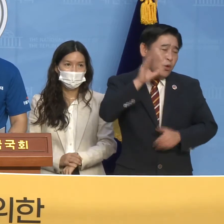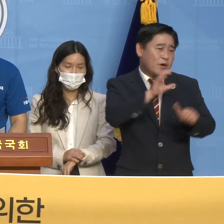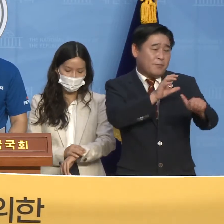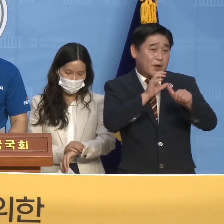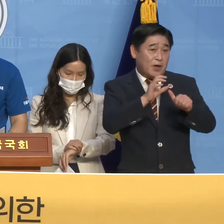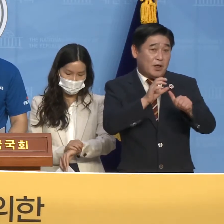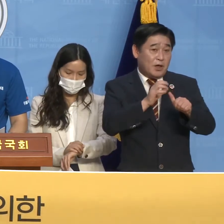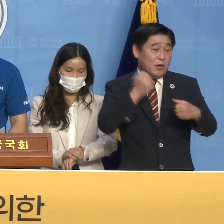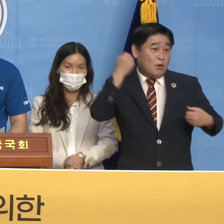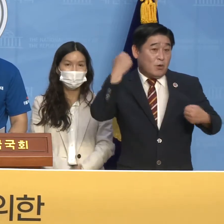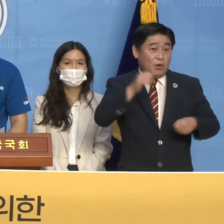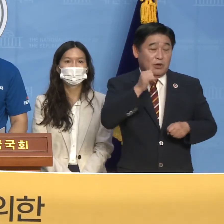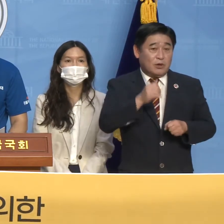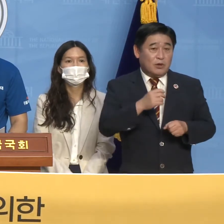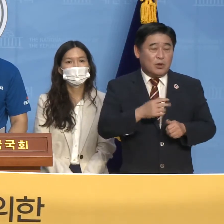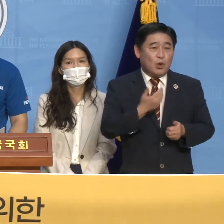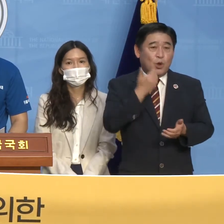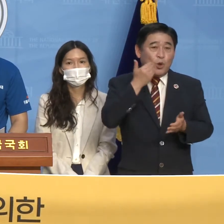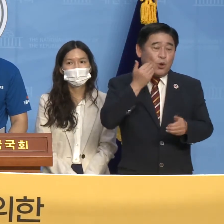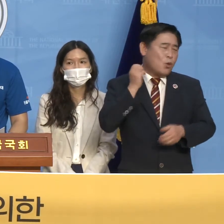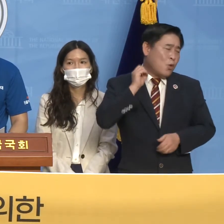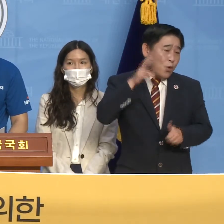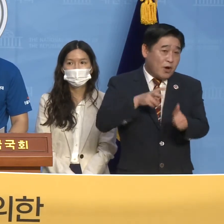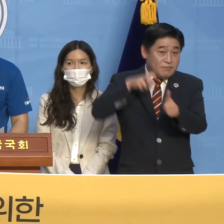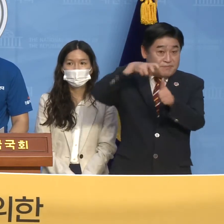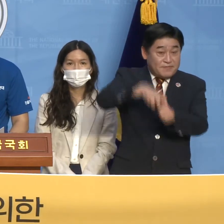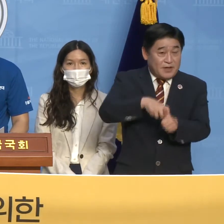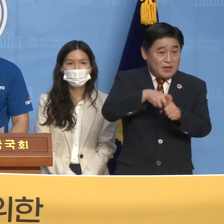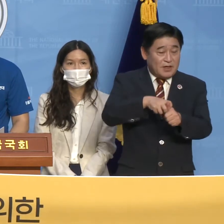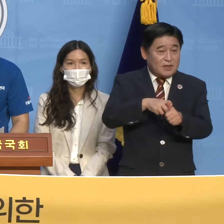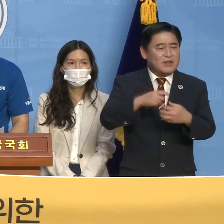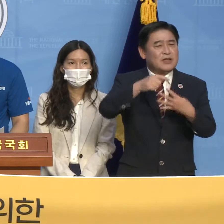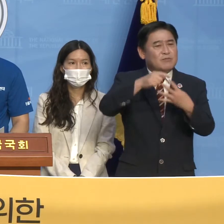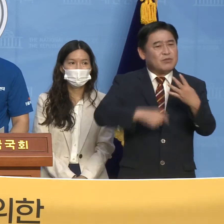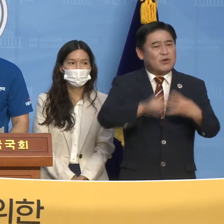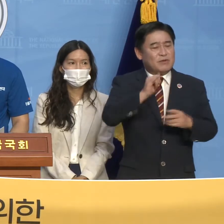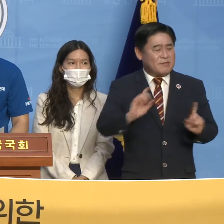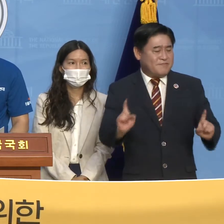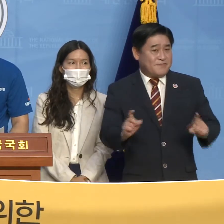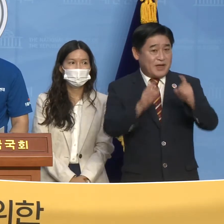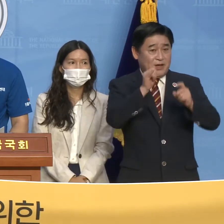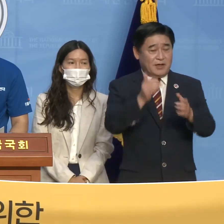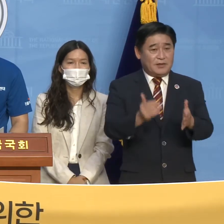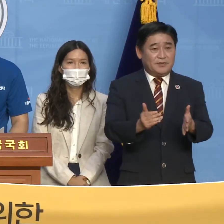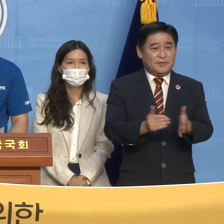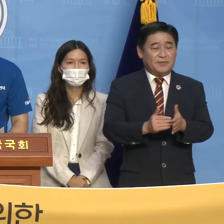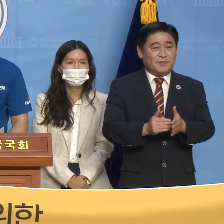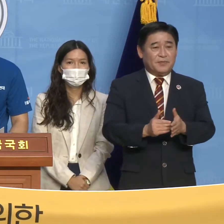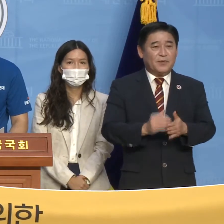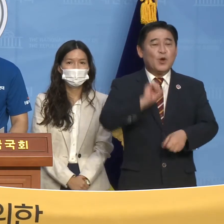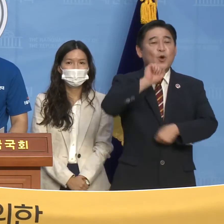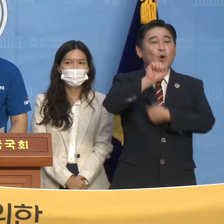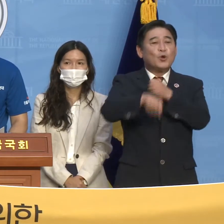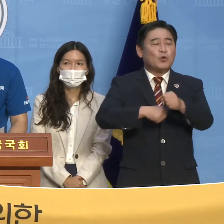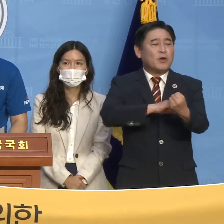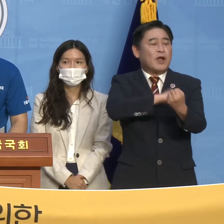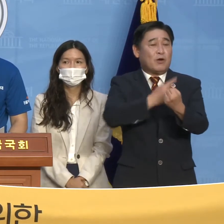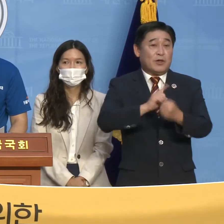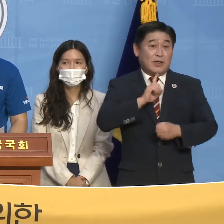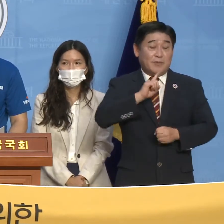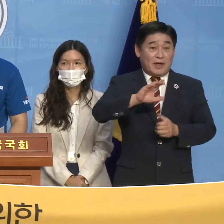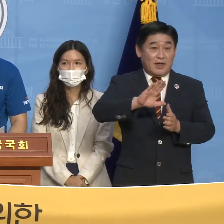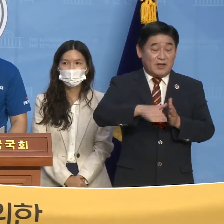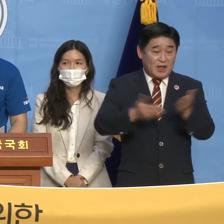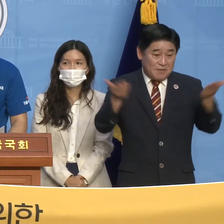돌고래 위에 올라탄 체험 활동 프로그램을 운영한다는 사실이 알려지며 논란이 일었습니다. 동물의 권리를 논하는 시대에